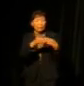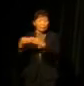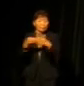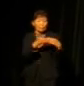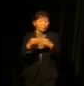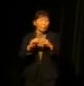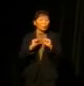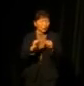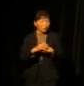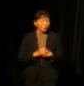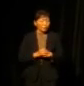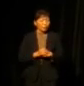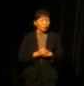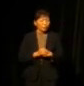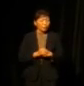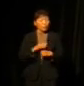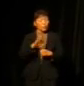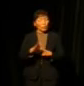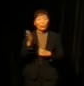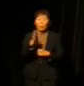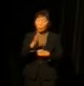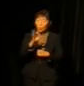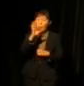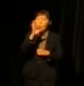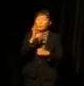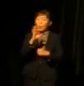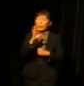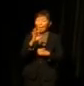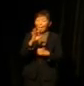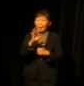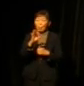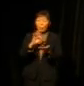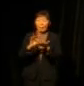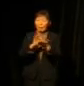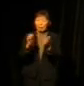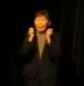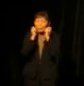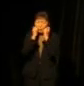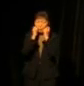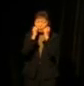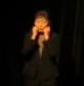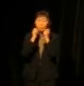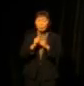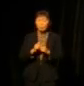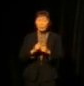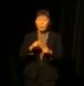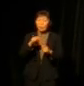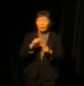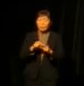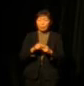あとこの頃はトイレはね、どんな使いませんでしたから、本校舎にいる学校